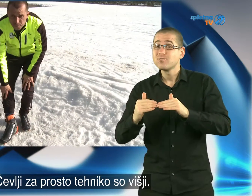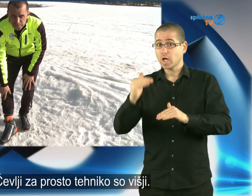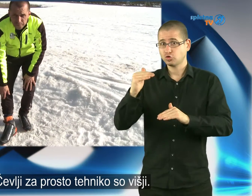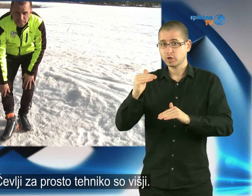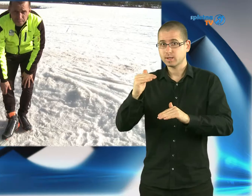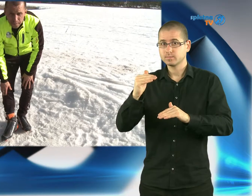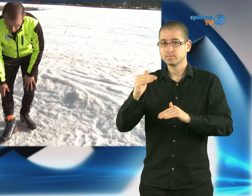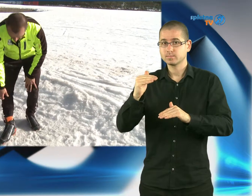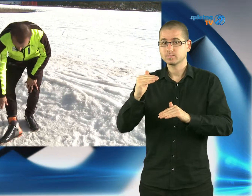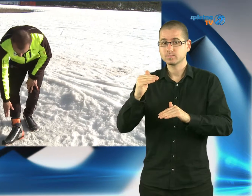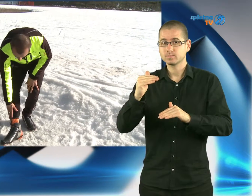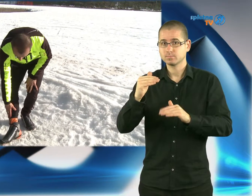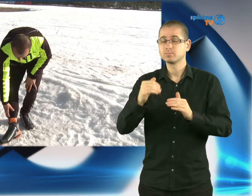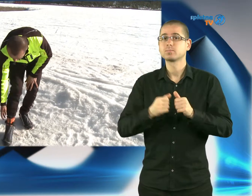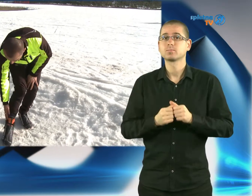višji,